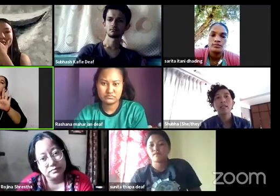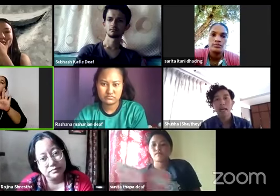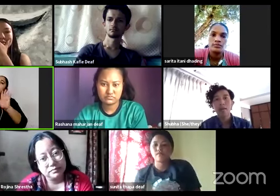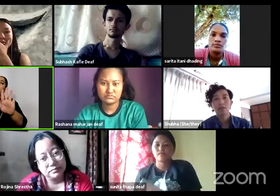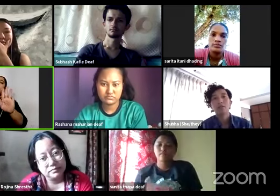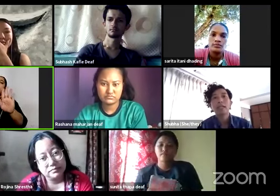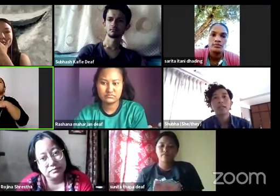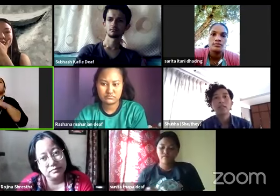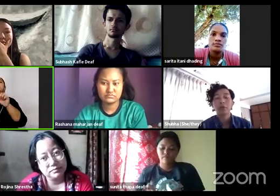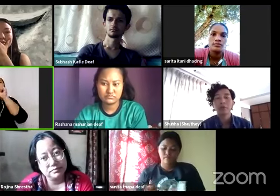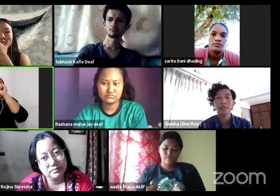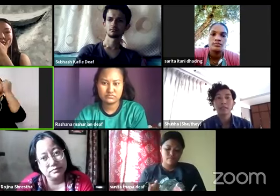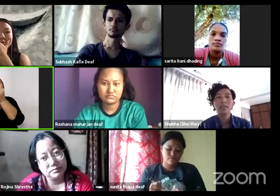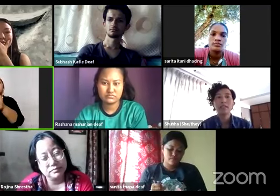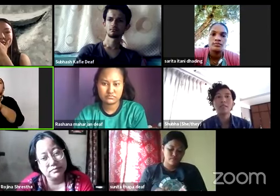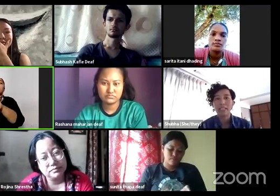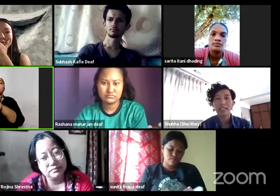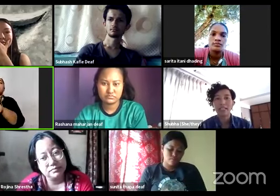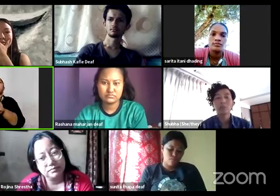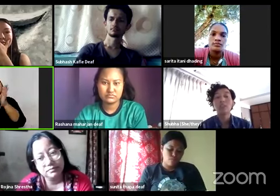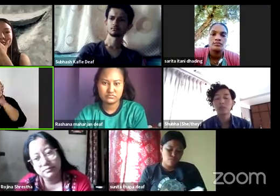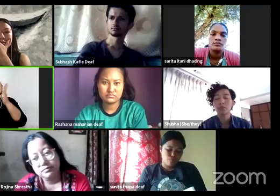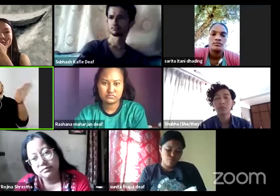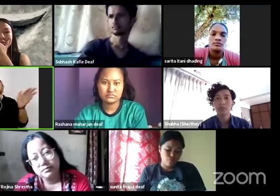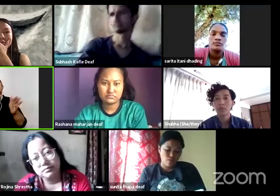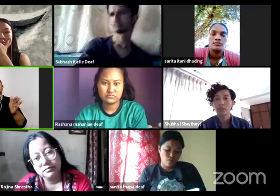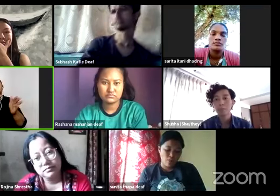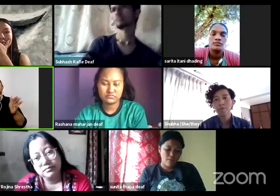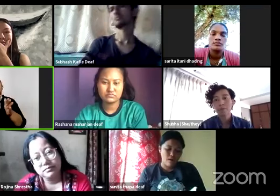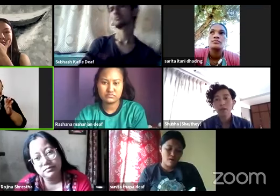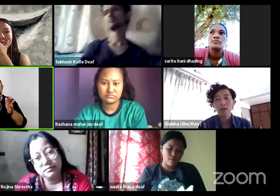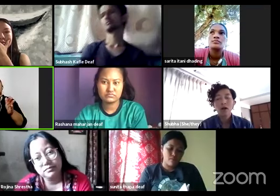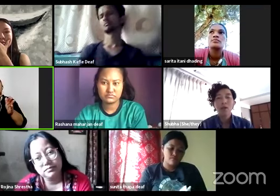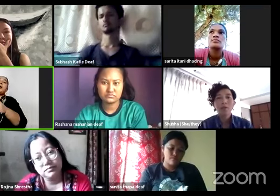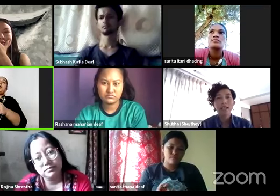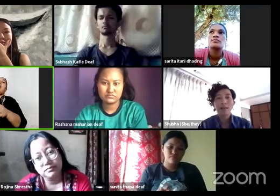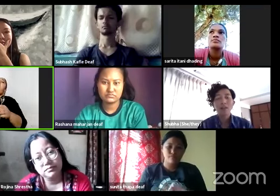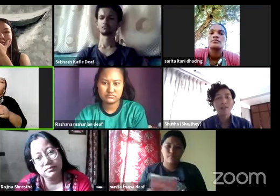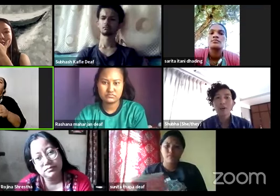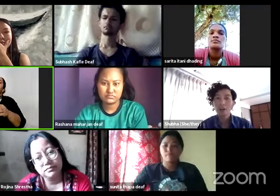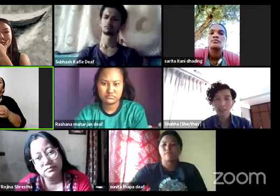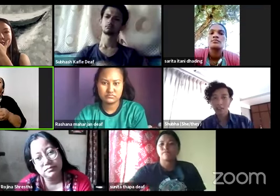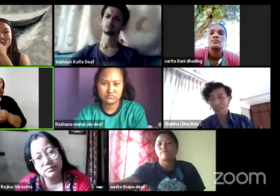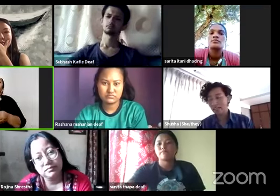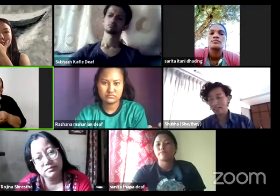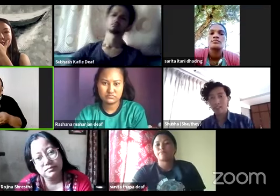भित्रबाटै आवाजहरू निकाल्नुभयो होइन के भइरहेछ के हुनुपर्छ भनेर. अब